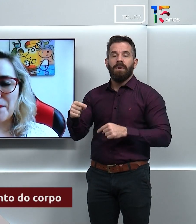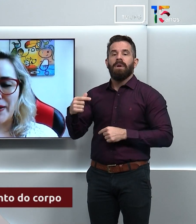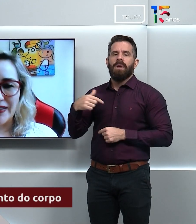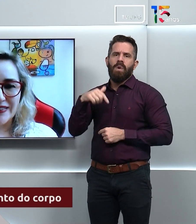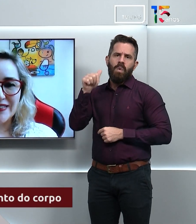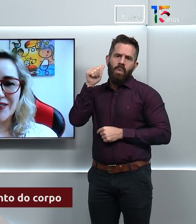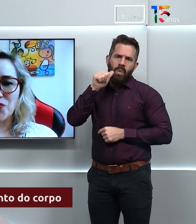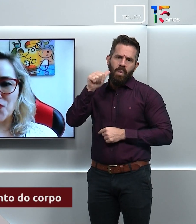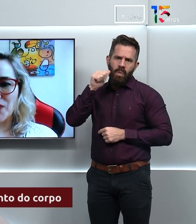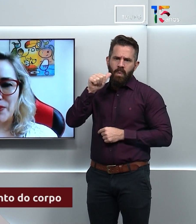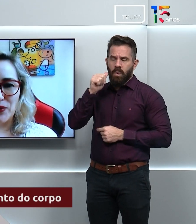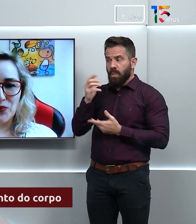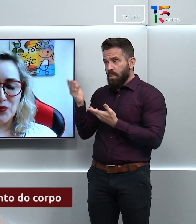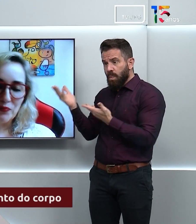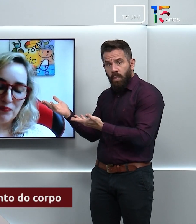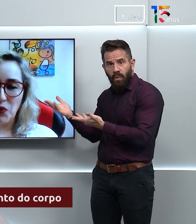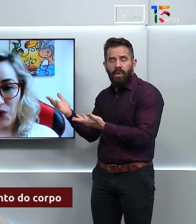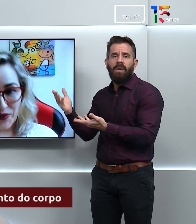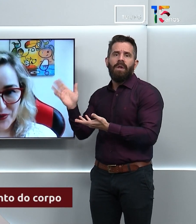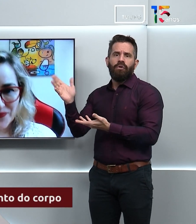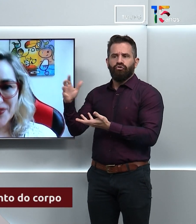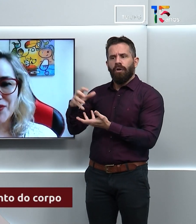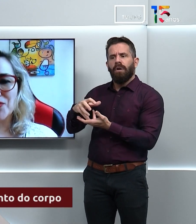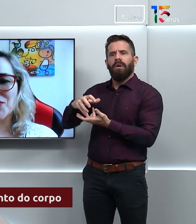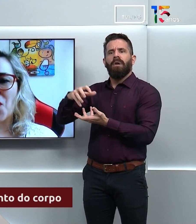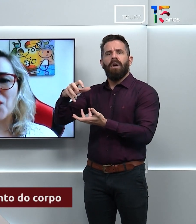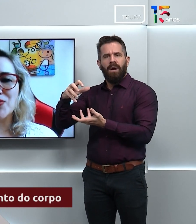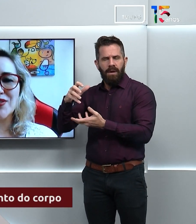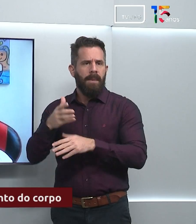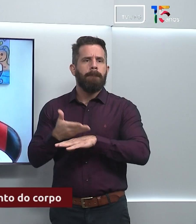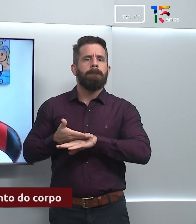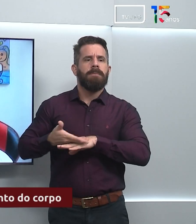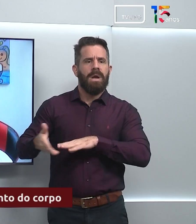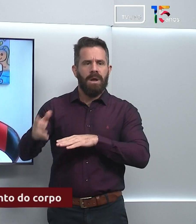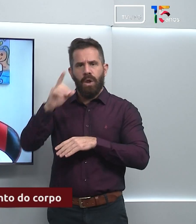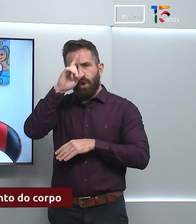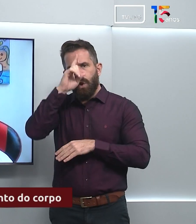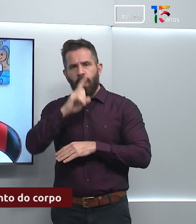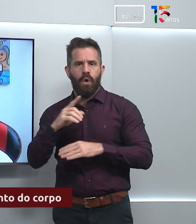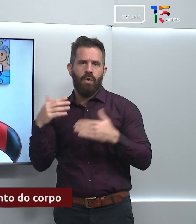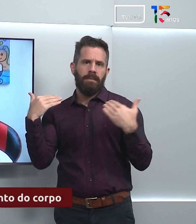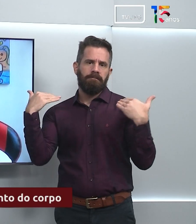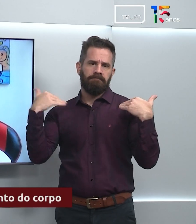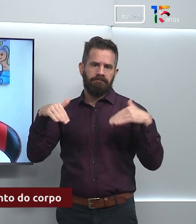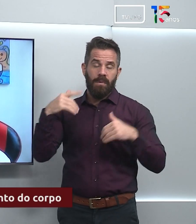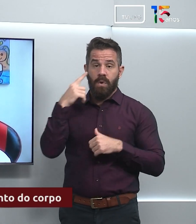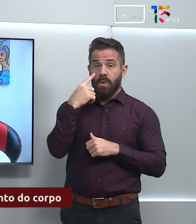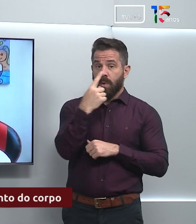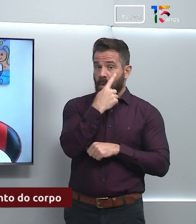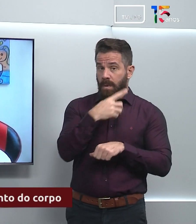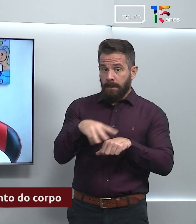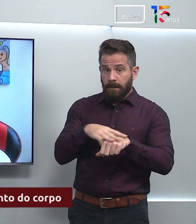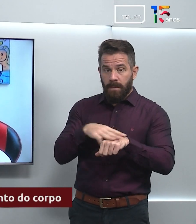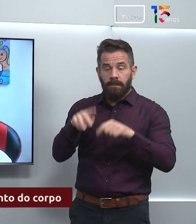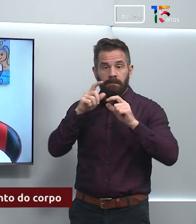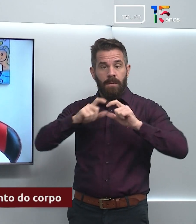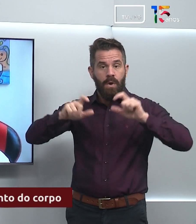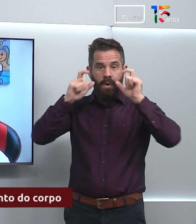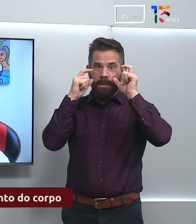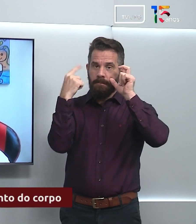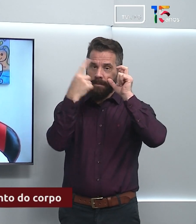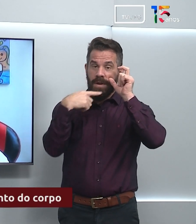idade, branca, com o cabelo loiro, nos ombros cacheados, olhos castanhos e óculos